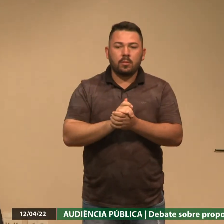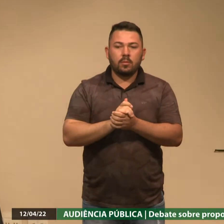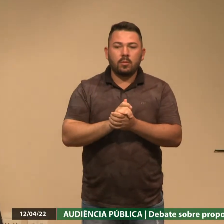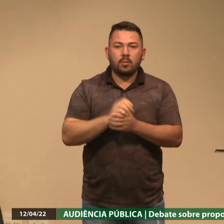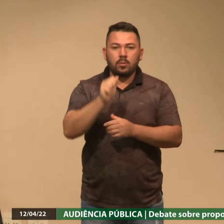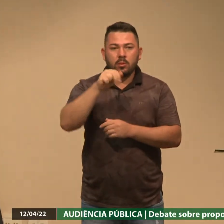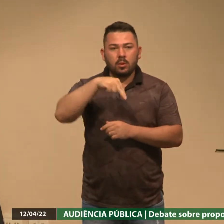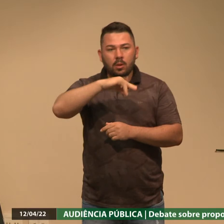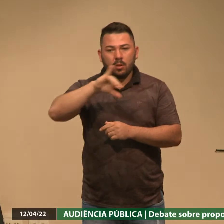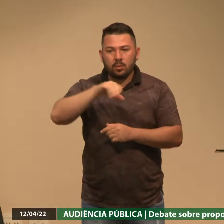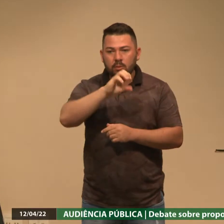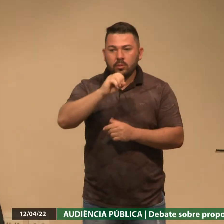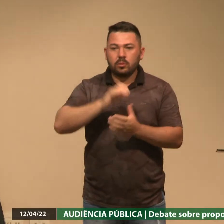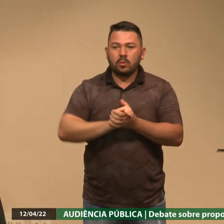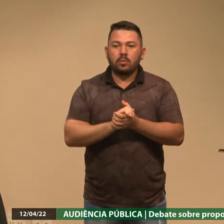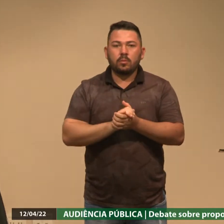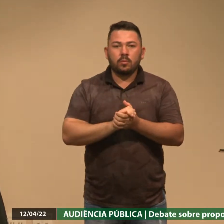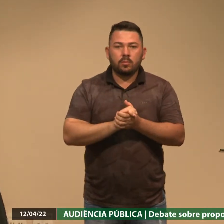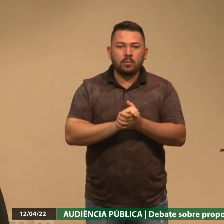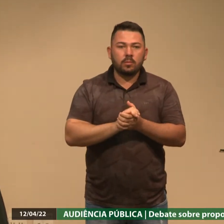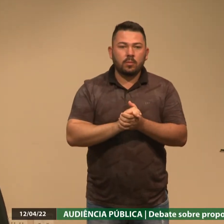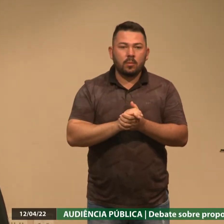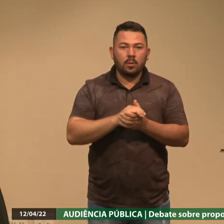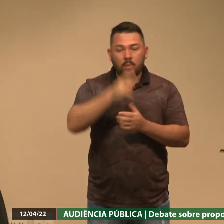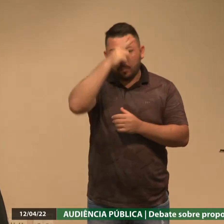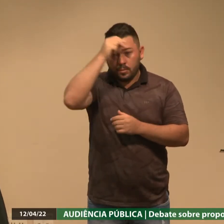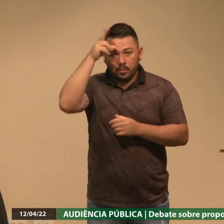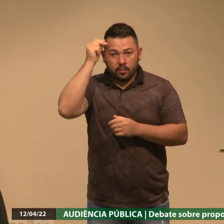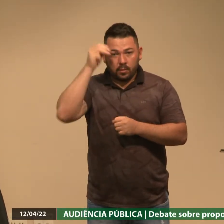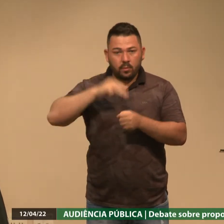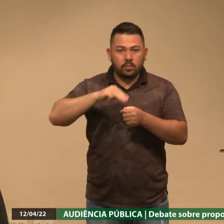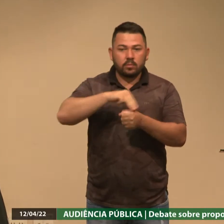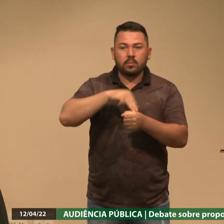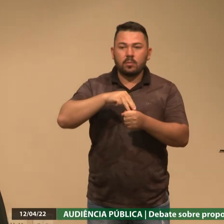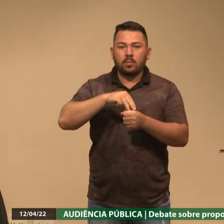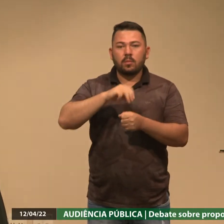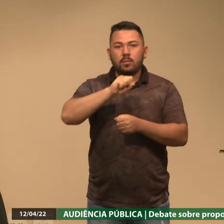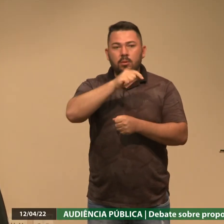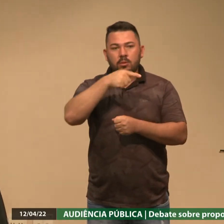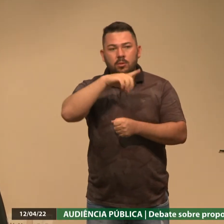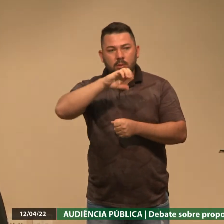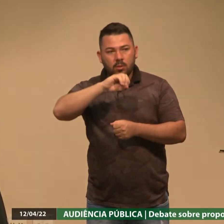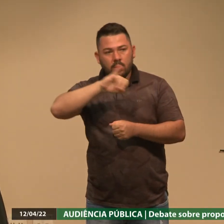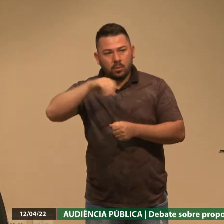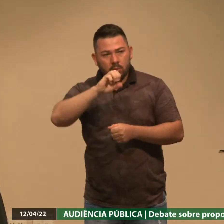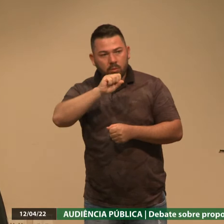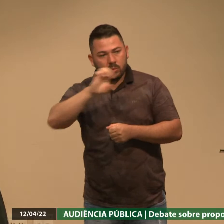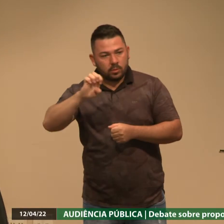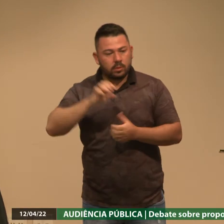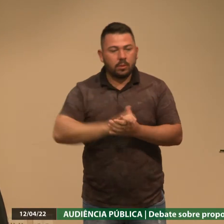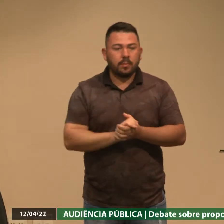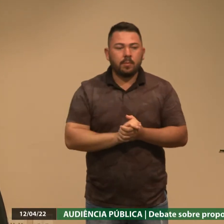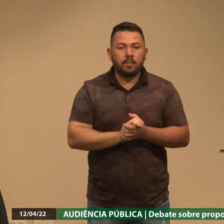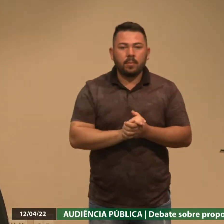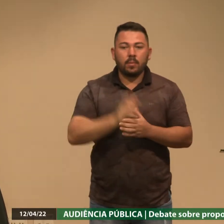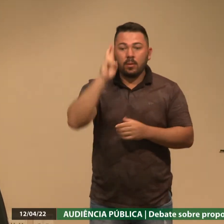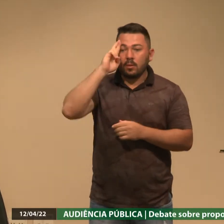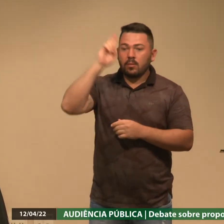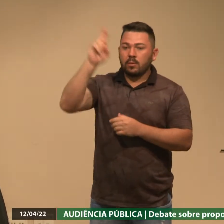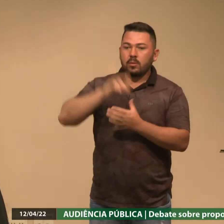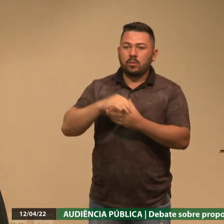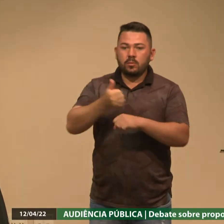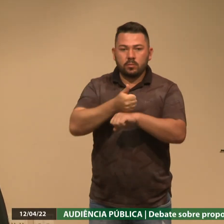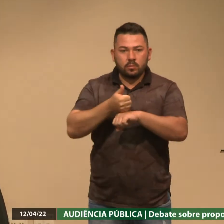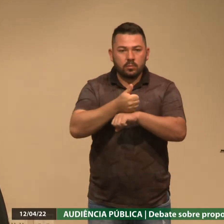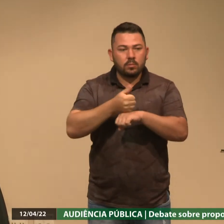neste ato representando o Excelentíssimo Senhor prefeito do município de São José ouvindo Coelho D Ávila senhor